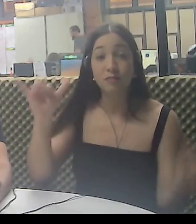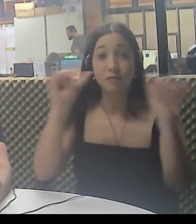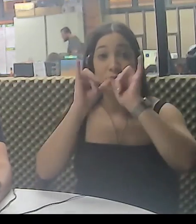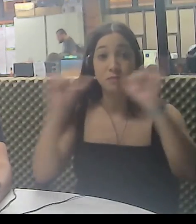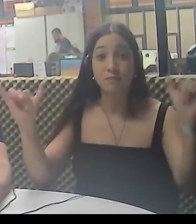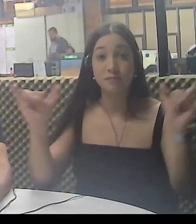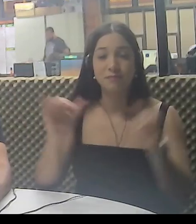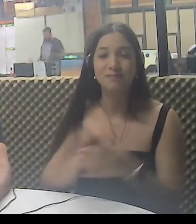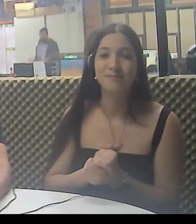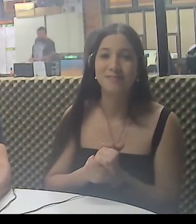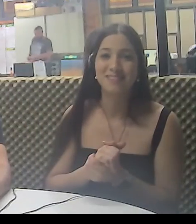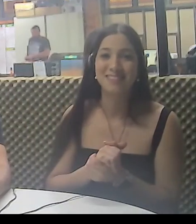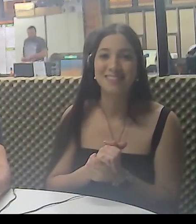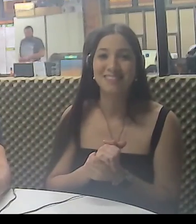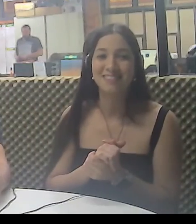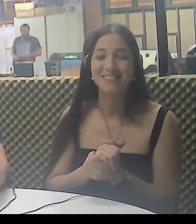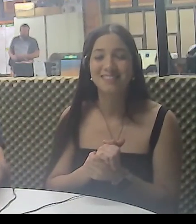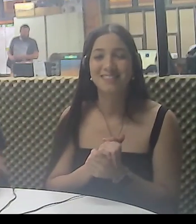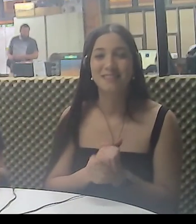notificação.